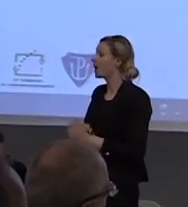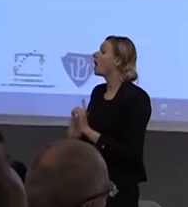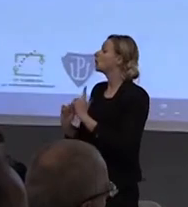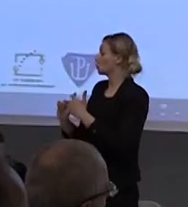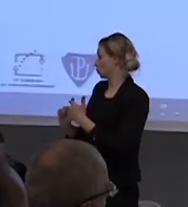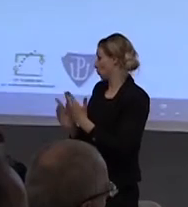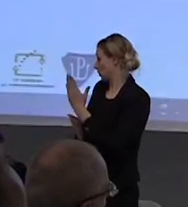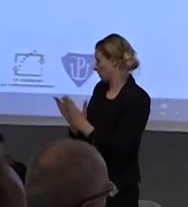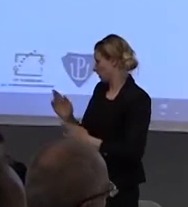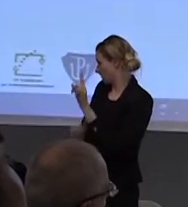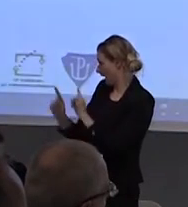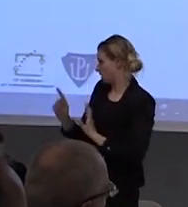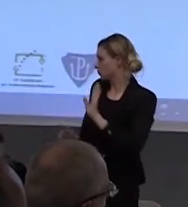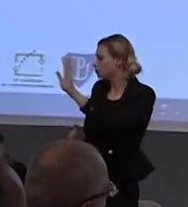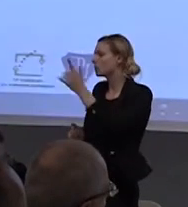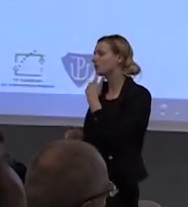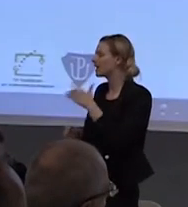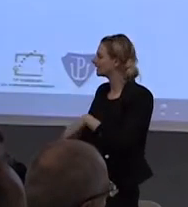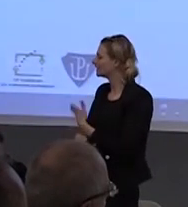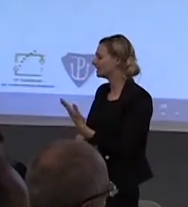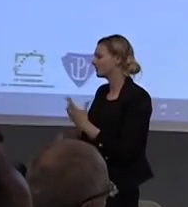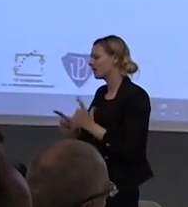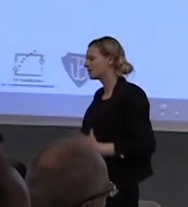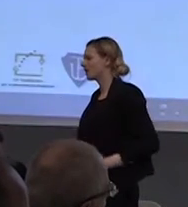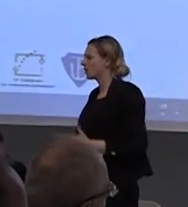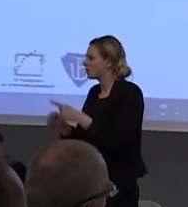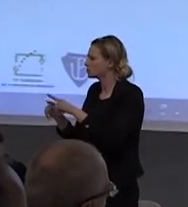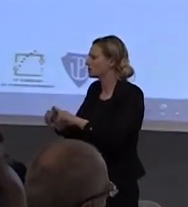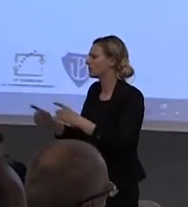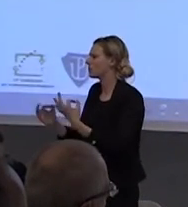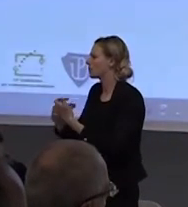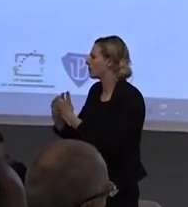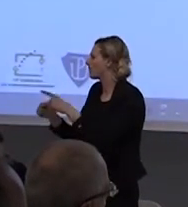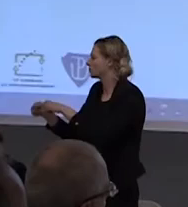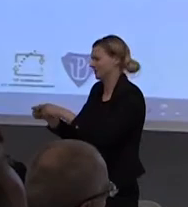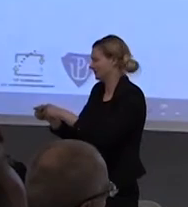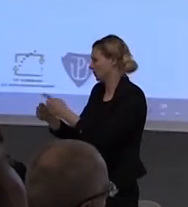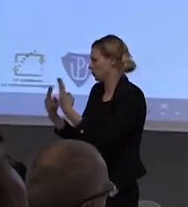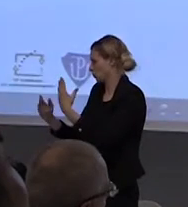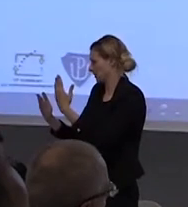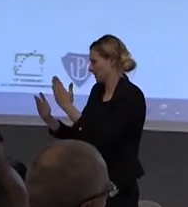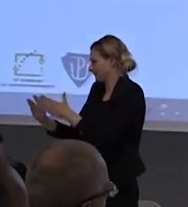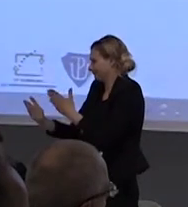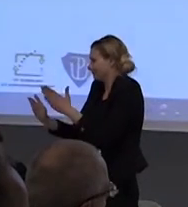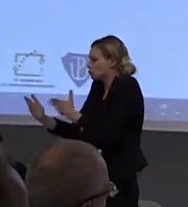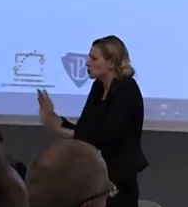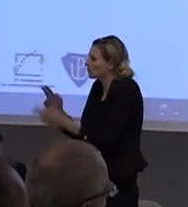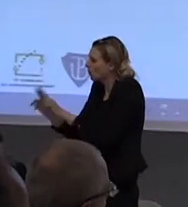naopak zastávají názor, že mnohem důležitější je to, aby člověk se dokázal integrovat do svého